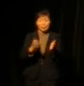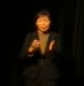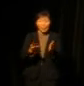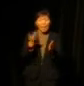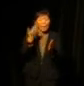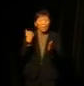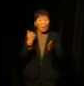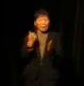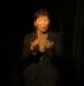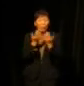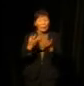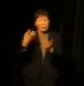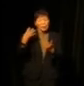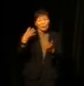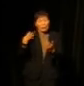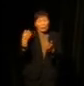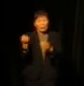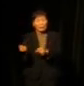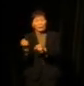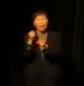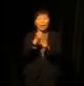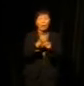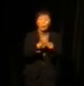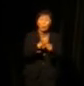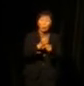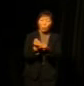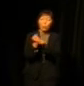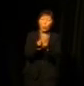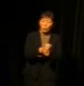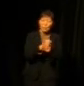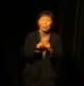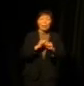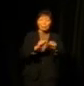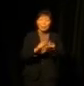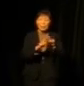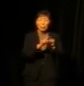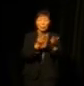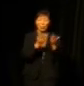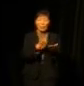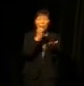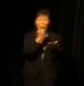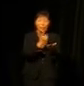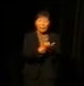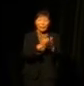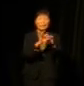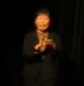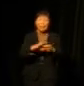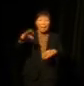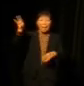って元の学年学級に戻りました。で、小学校だけになったのでチャイムが復活しました